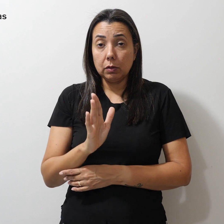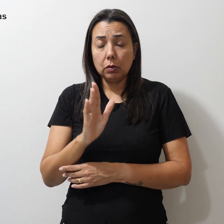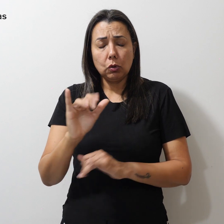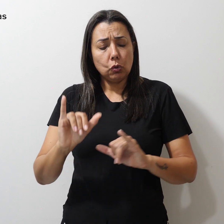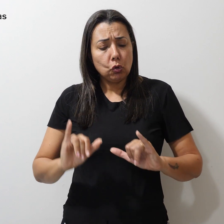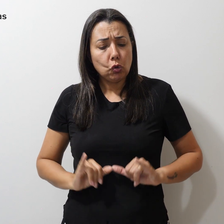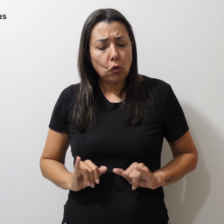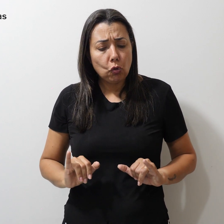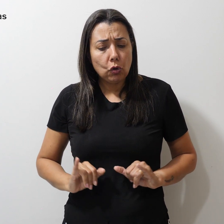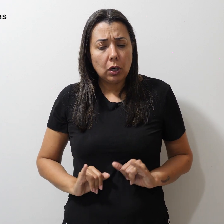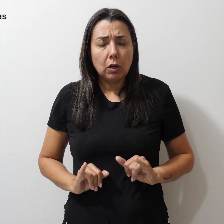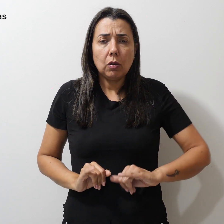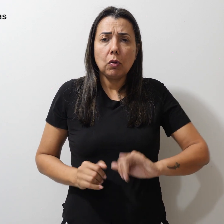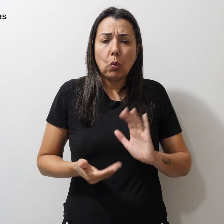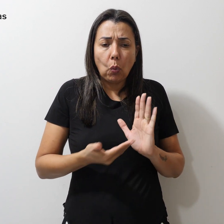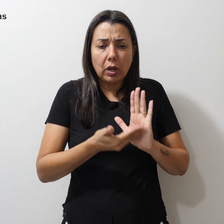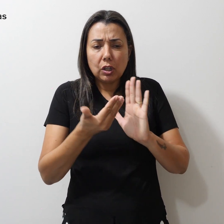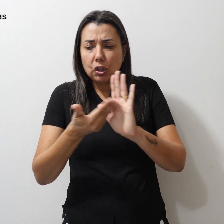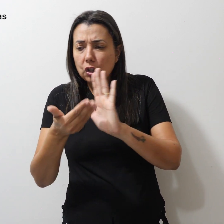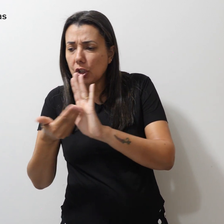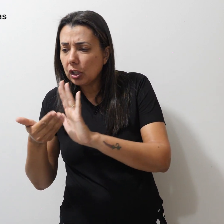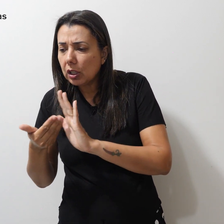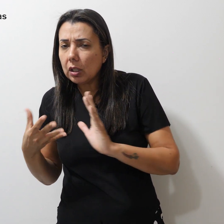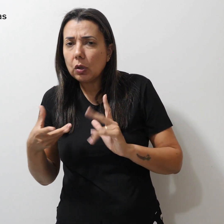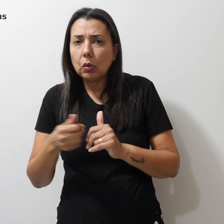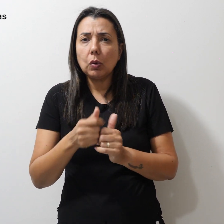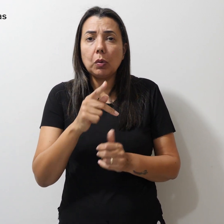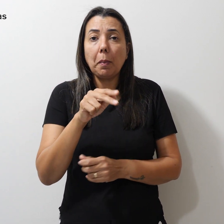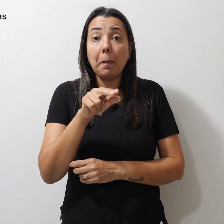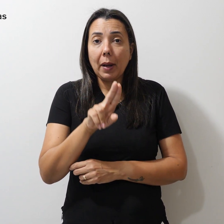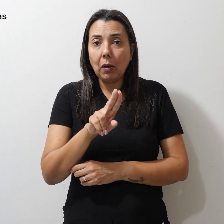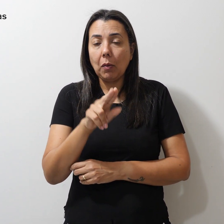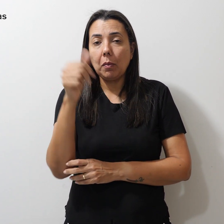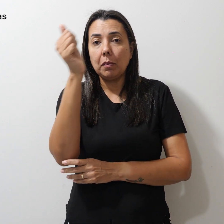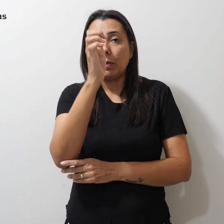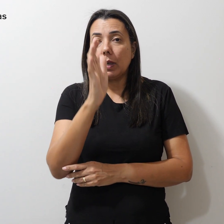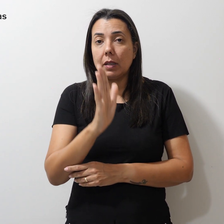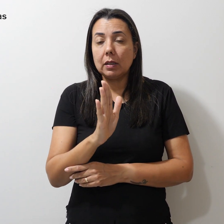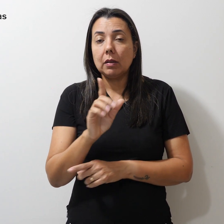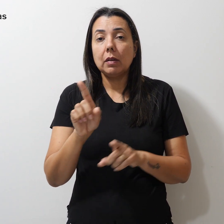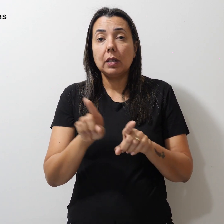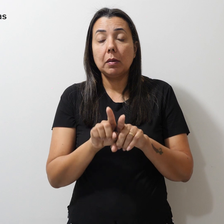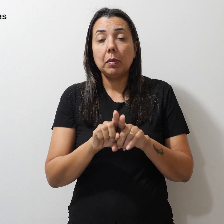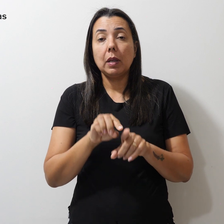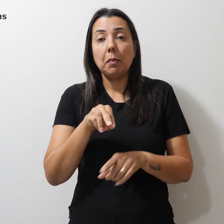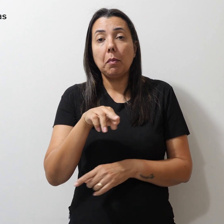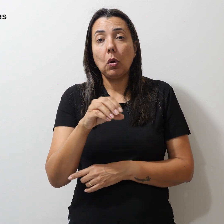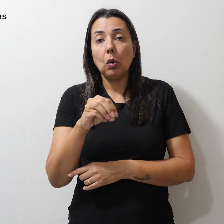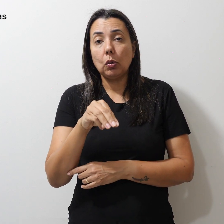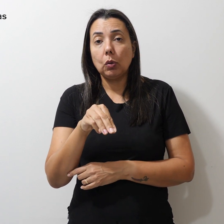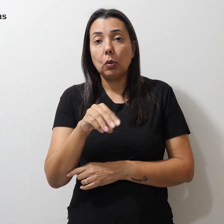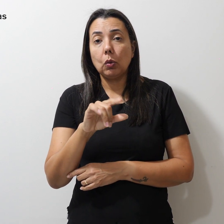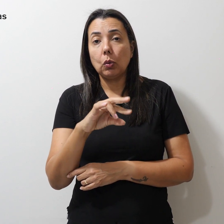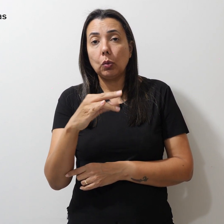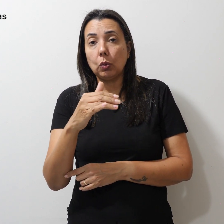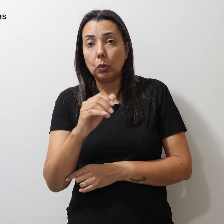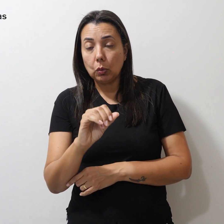o extrativismo vegetal do pau-brasil e as monoculturas agrícolas, com a mão de obra